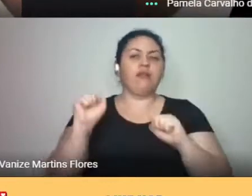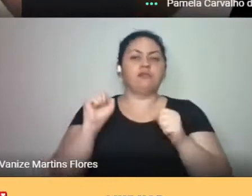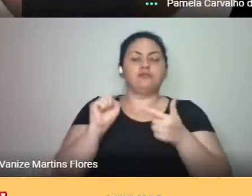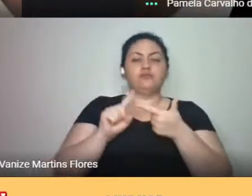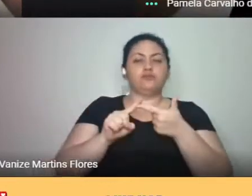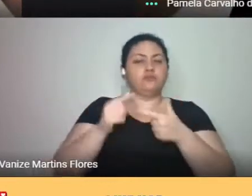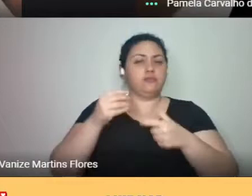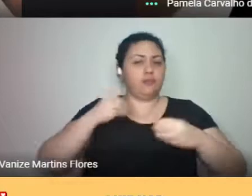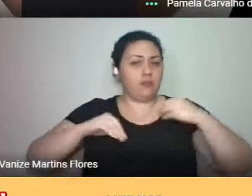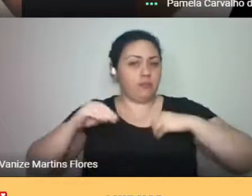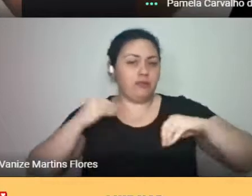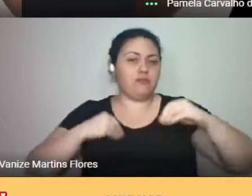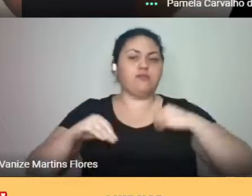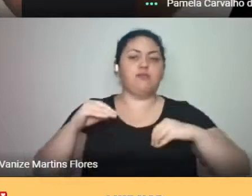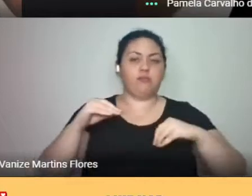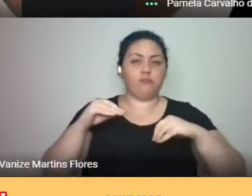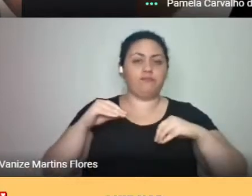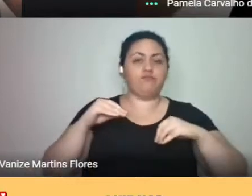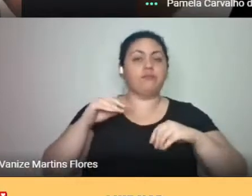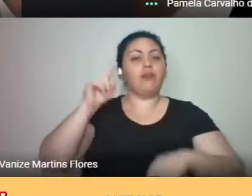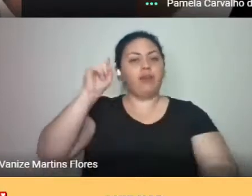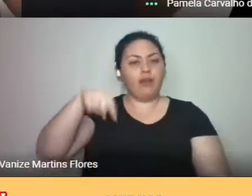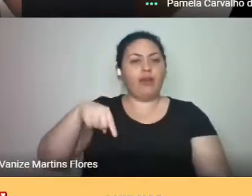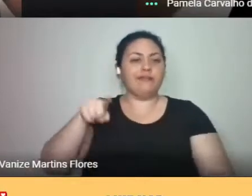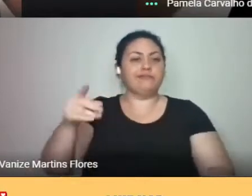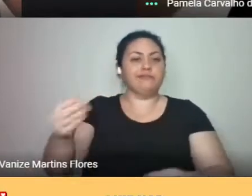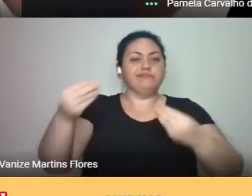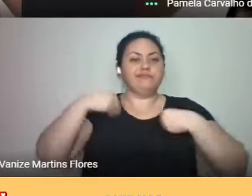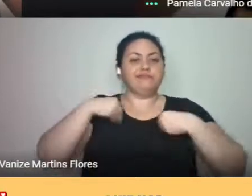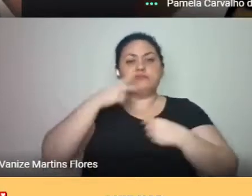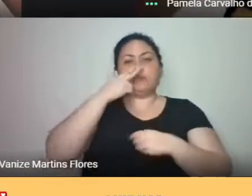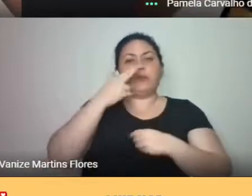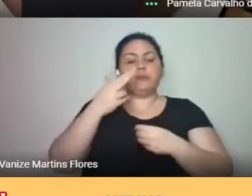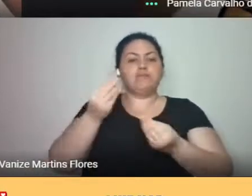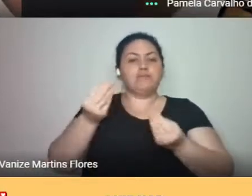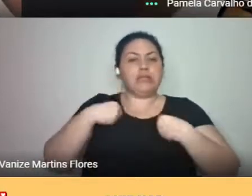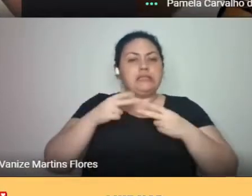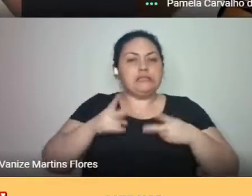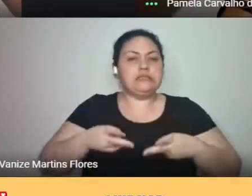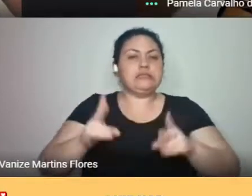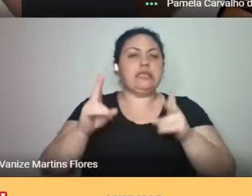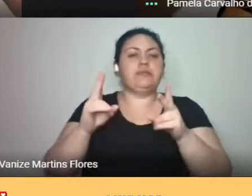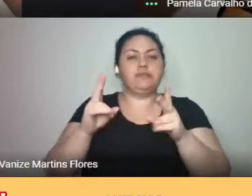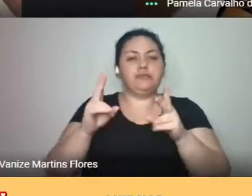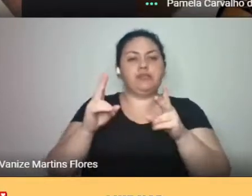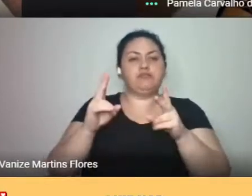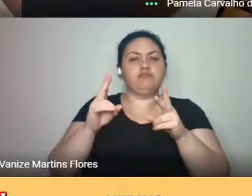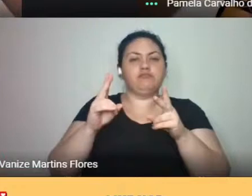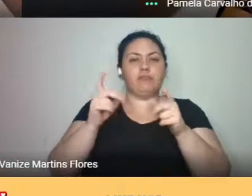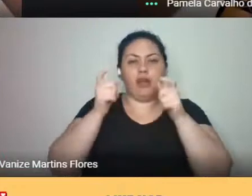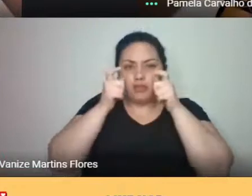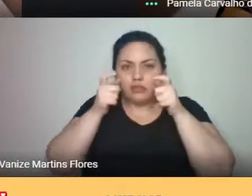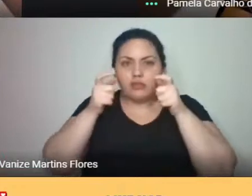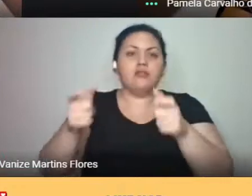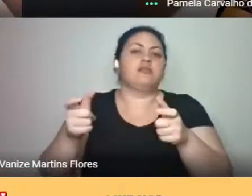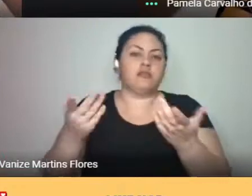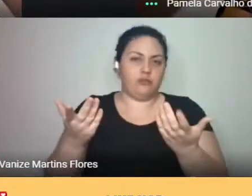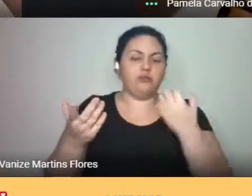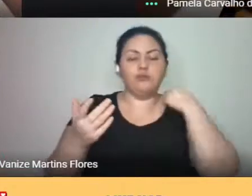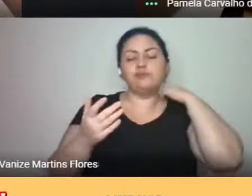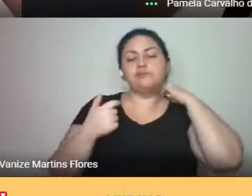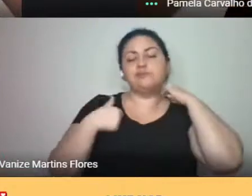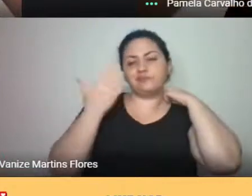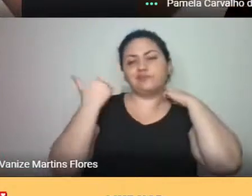assim, estar ligado o tempo inteiro. Fico pensando, assim, que esses dias foi tão legal, num domingo de tarde,